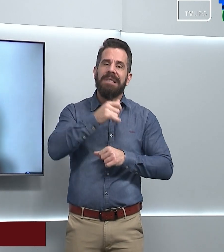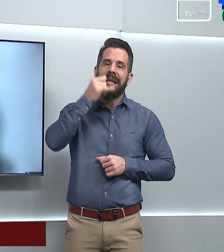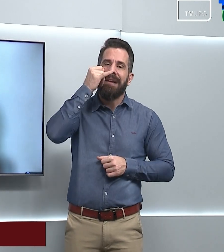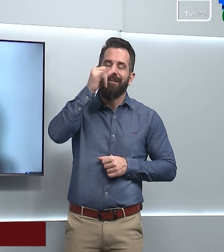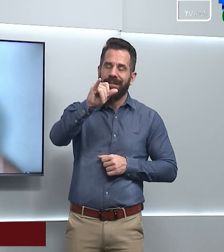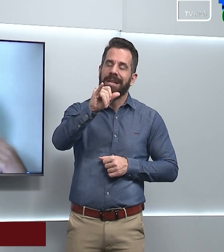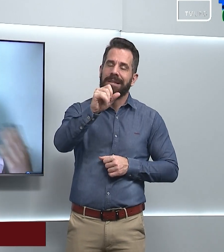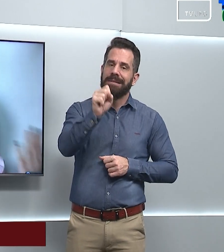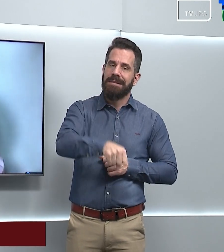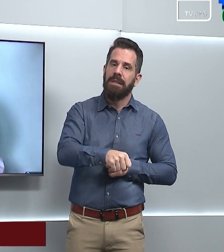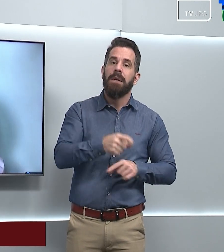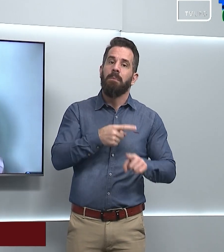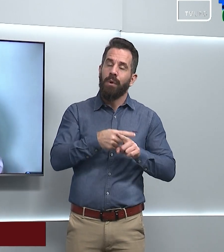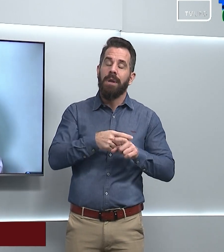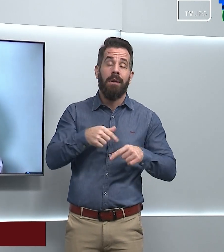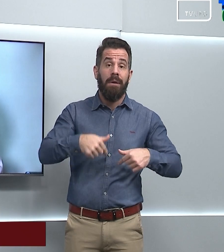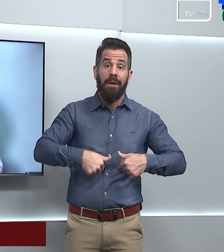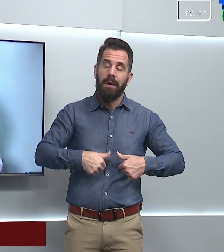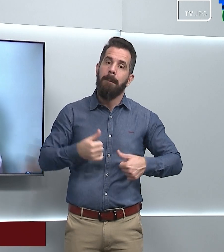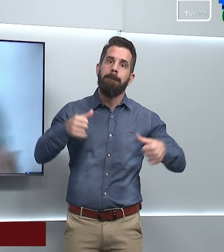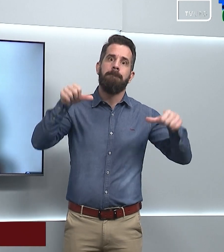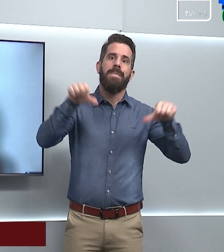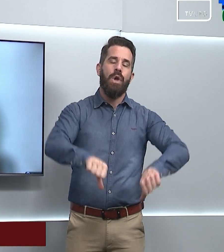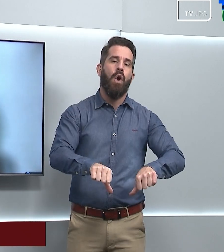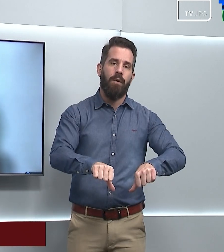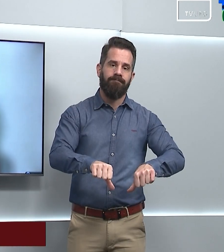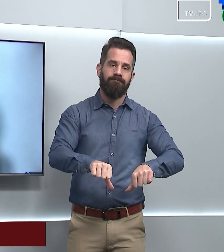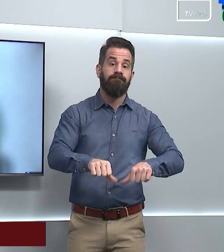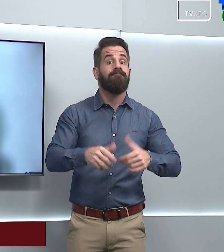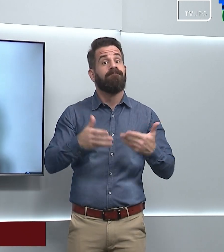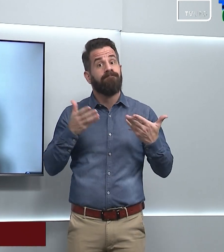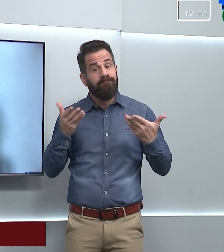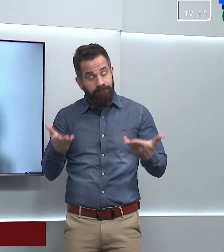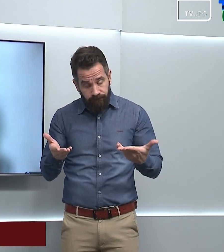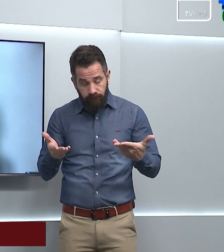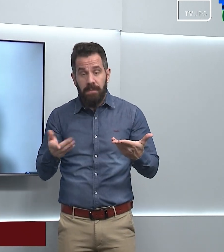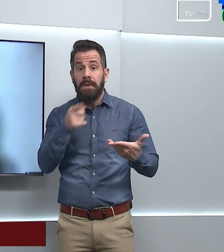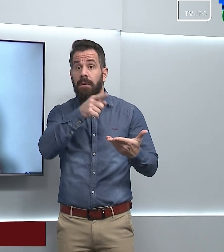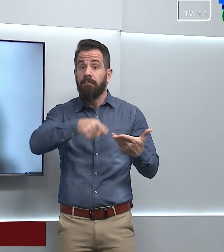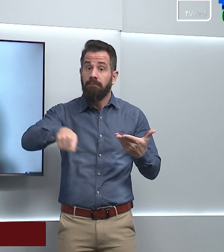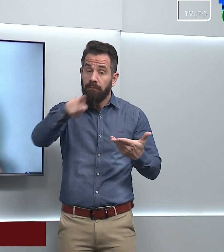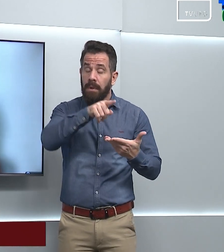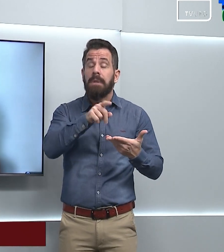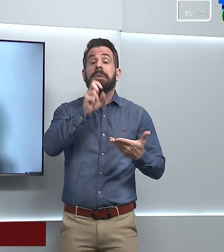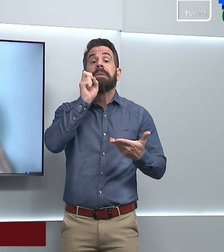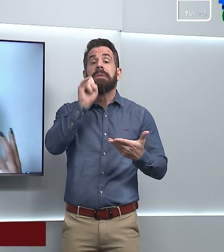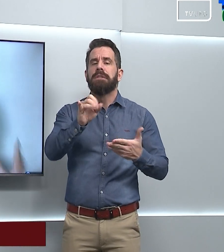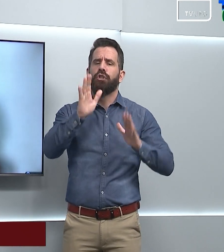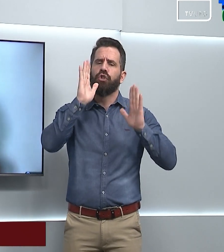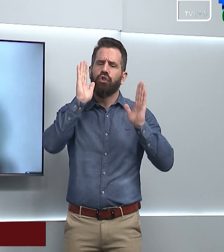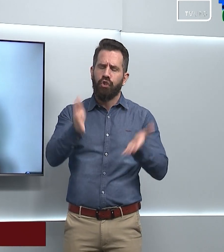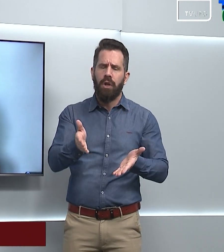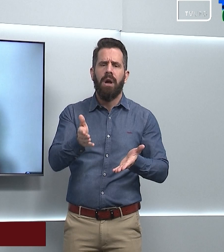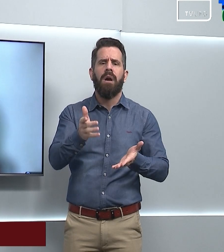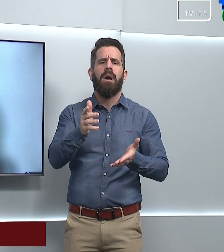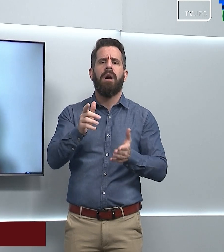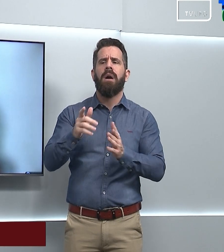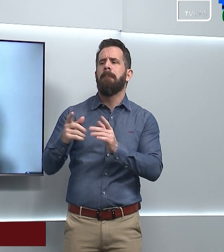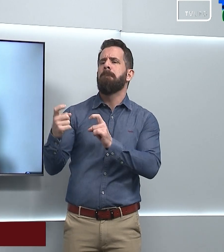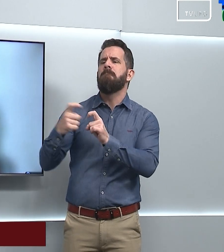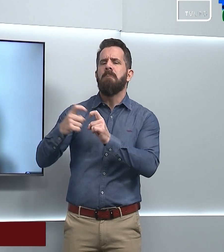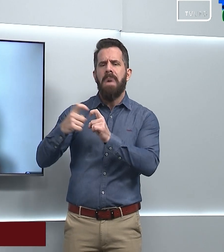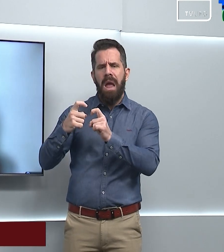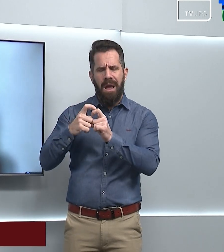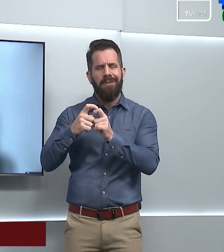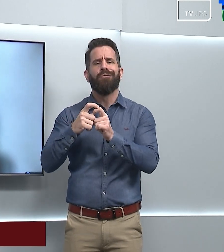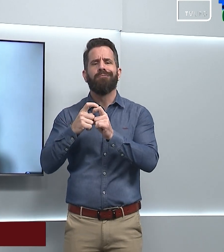porque ela pode piorar os sintomas. Então, geralmente, quem fez ali, recebeu do médico o